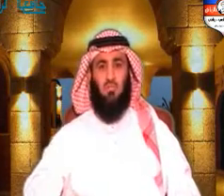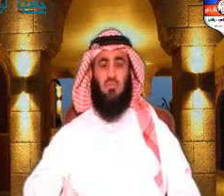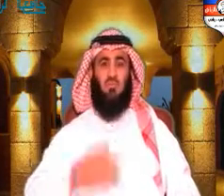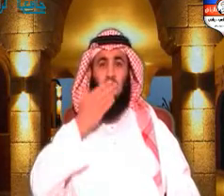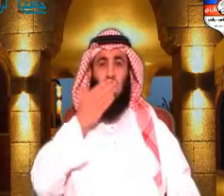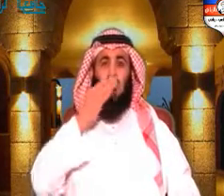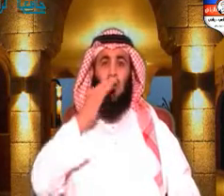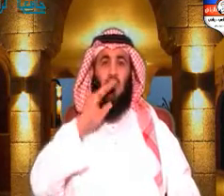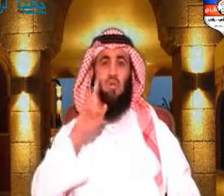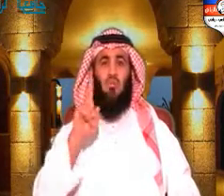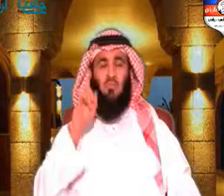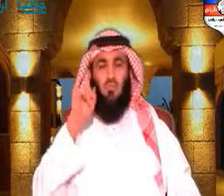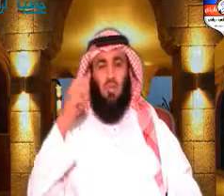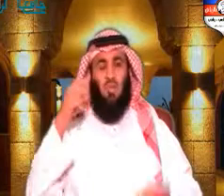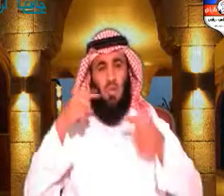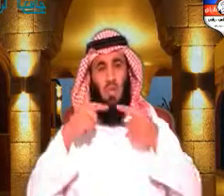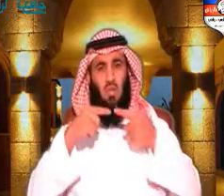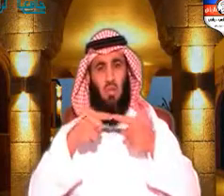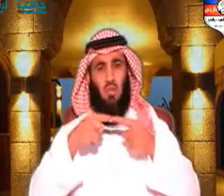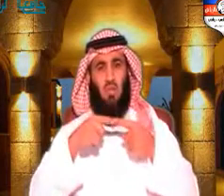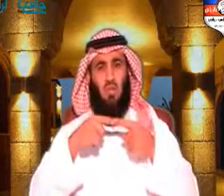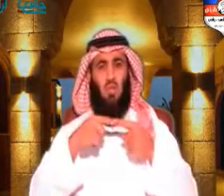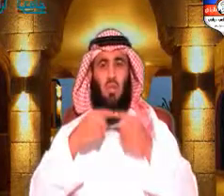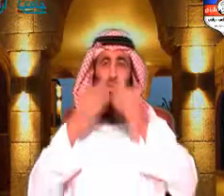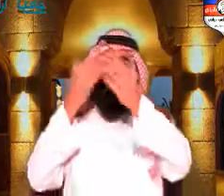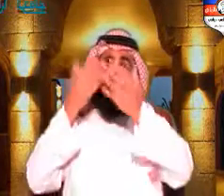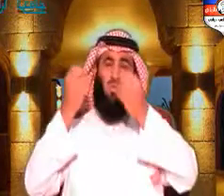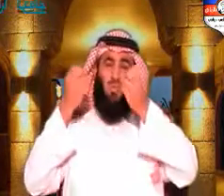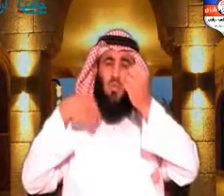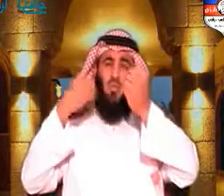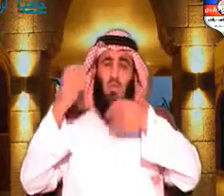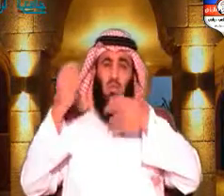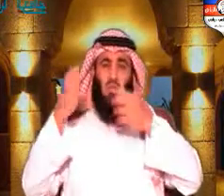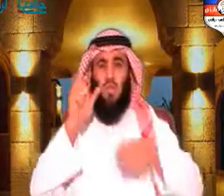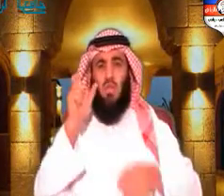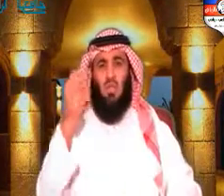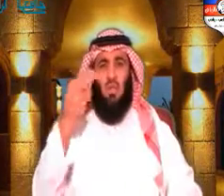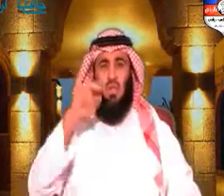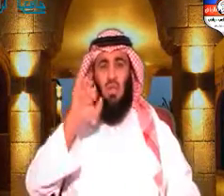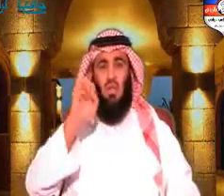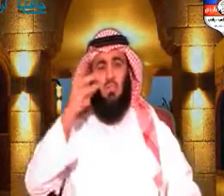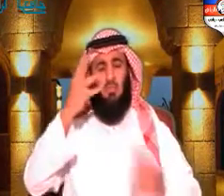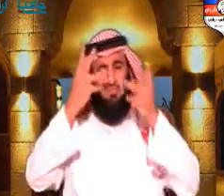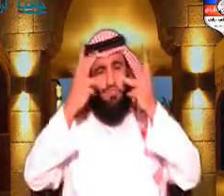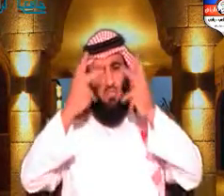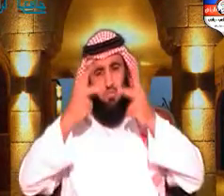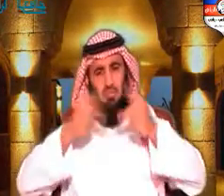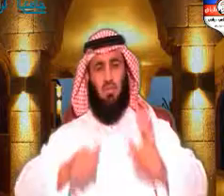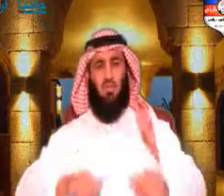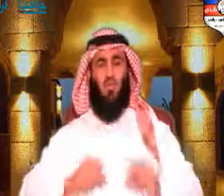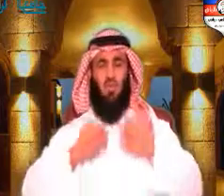الحمد لله الذي أسبغ علينا نعمه ظاهرة وباطنة، إن